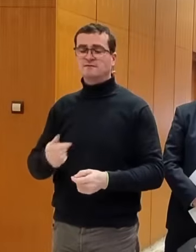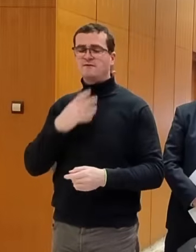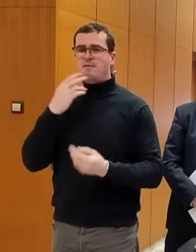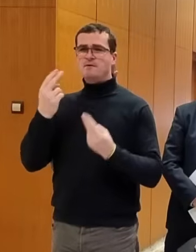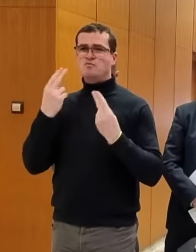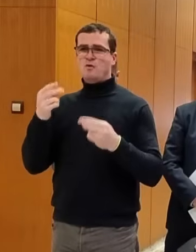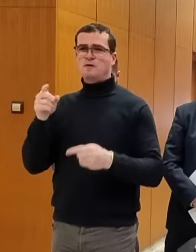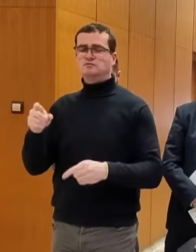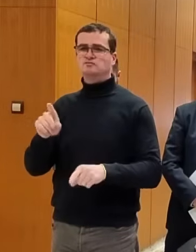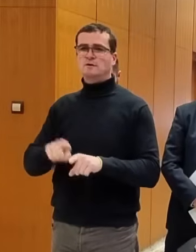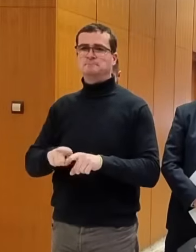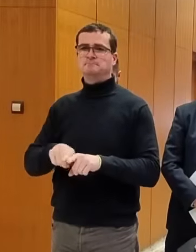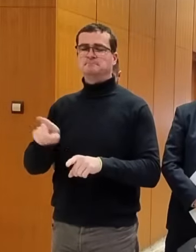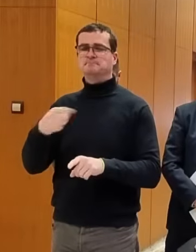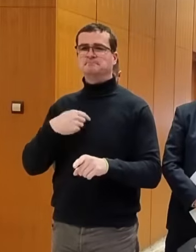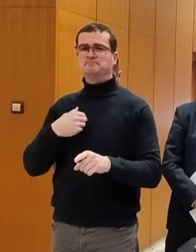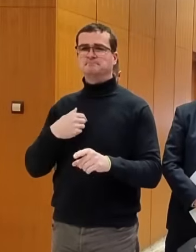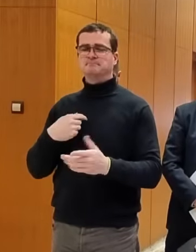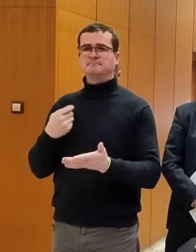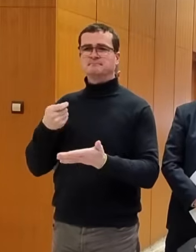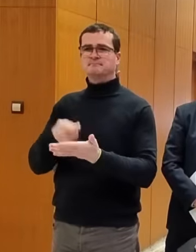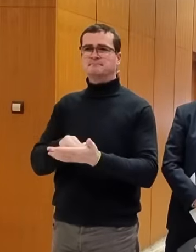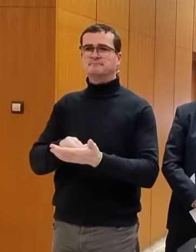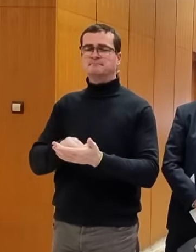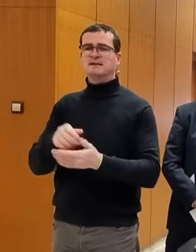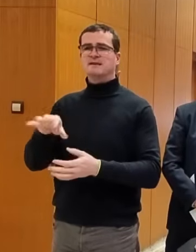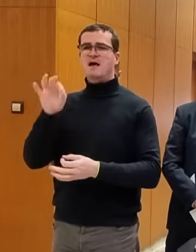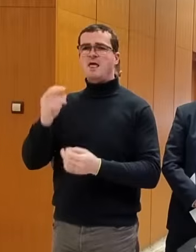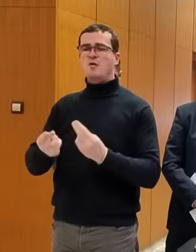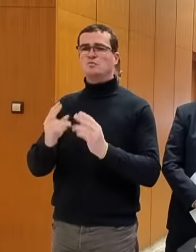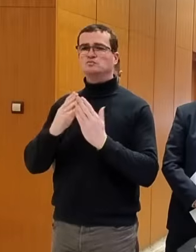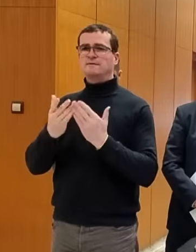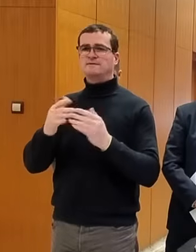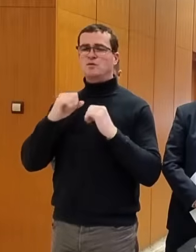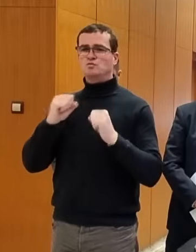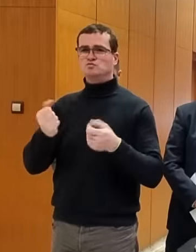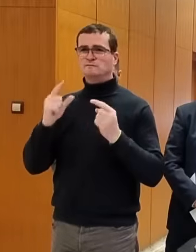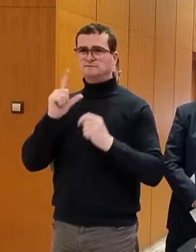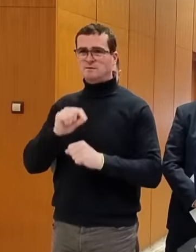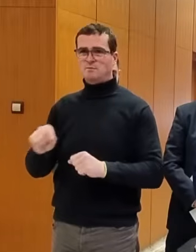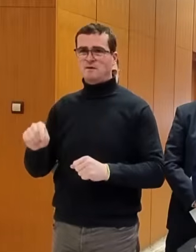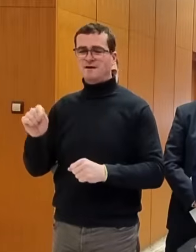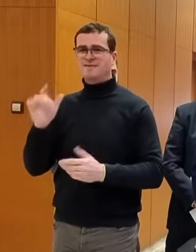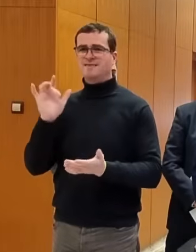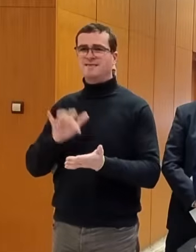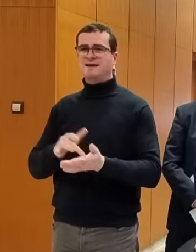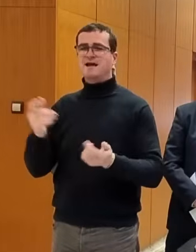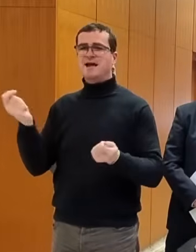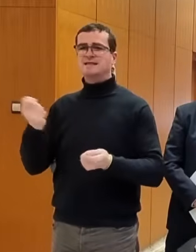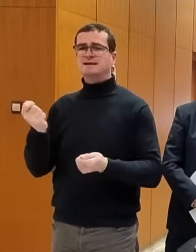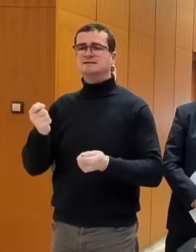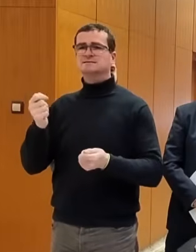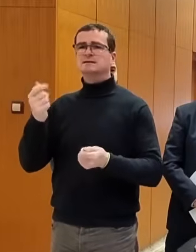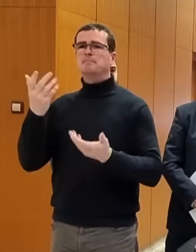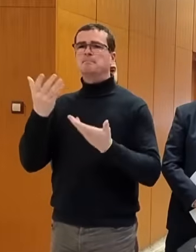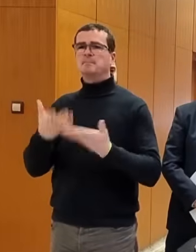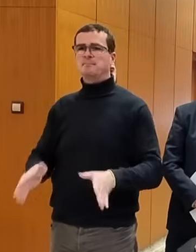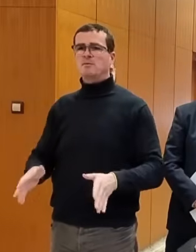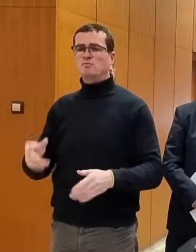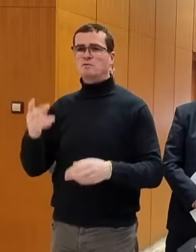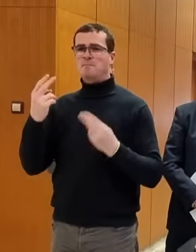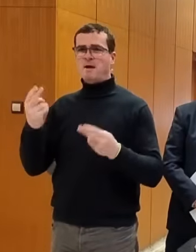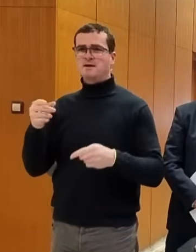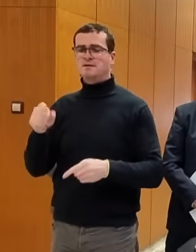Veľmi dôležité je vedieť, že aplikujeme nález Ústavného súdu Slovenskej republiky, ktorý sa týka trestu prepadnutia majetku.